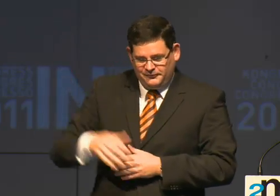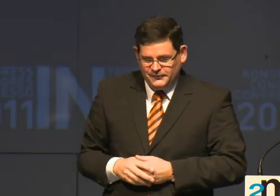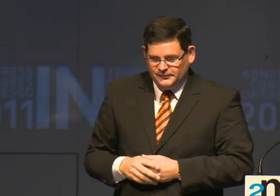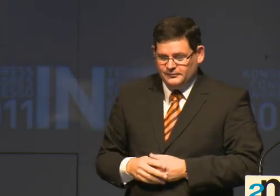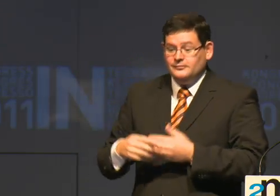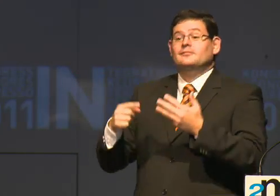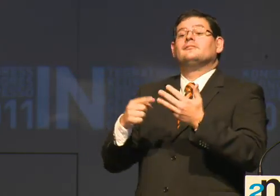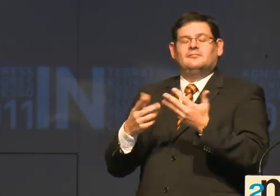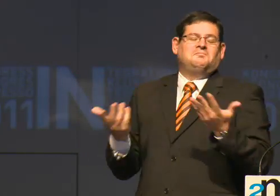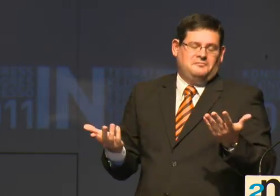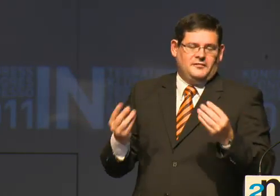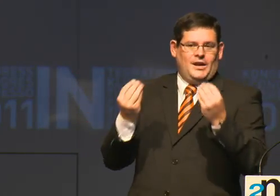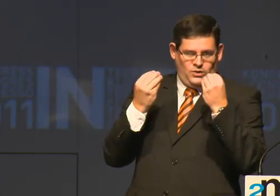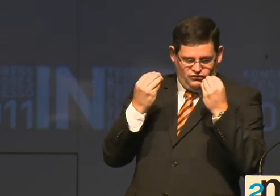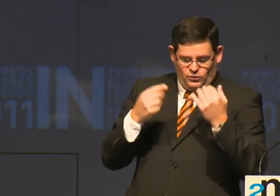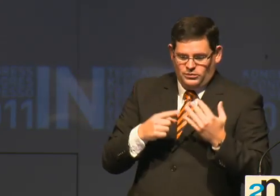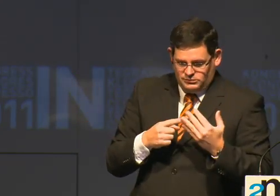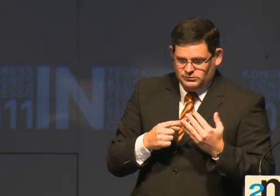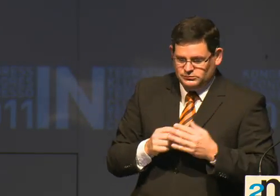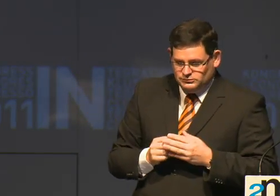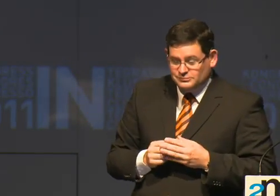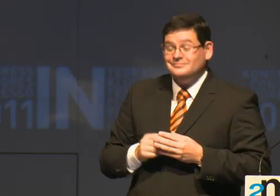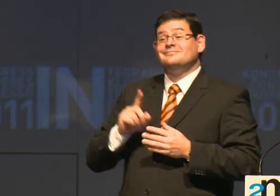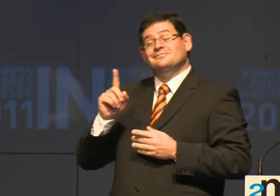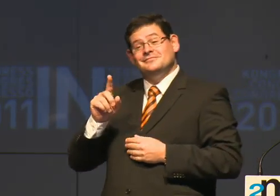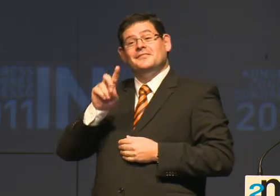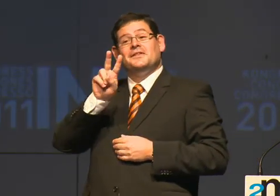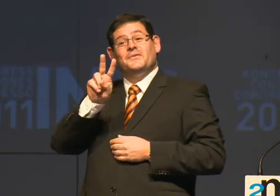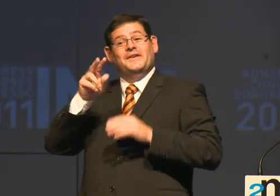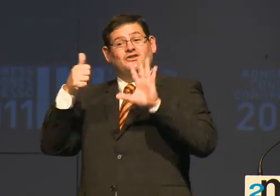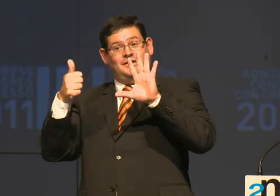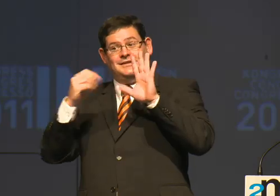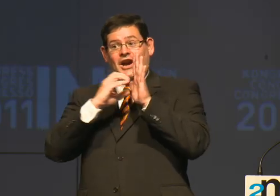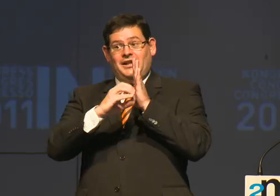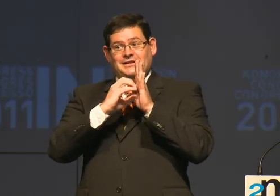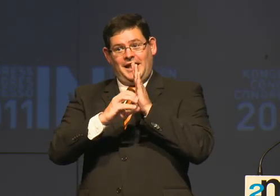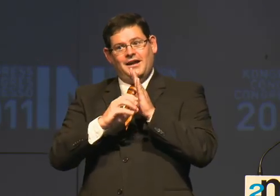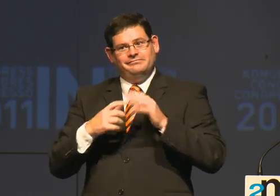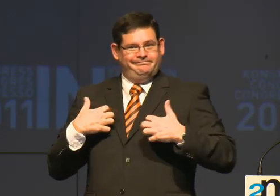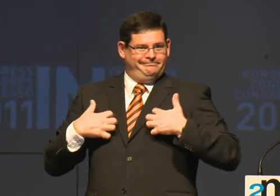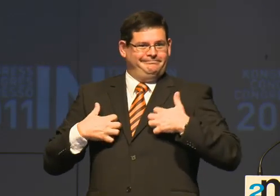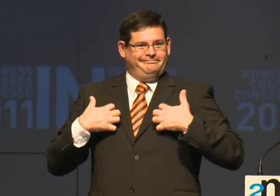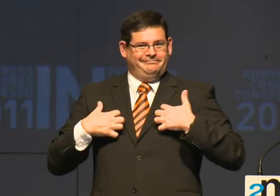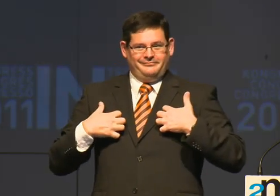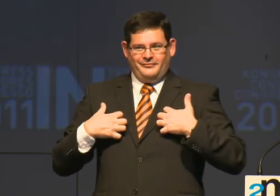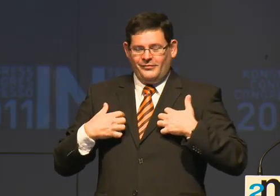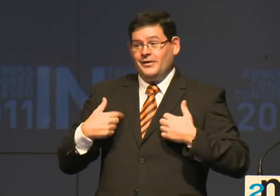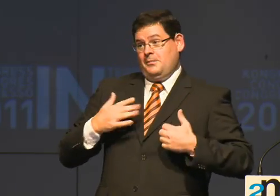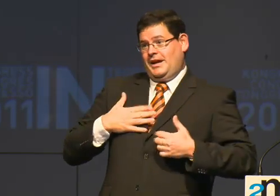des occupations. Ça, c'est une grande importance. Je m'en expliquerai un petit peu plus tard. Le droit à l'éducation, exactement.